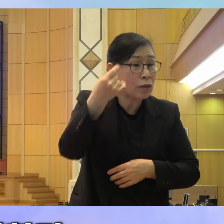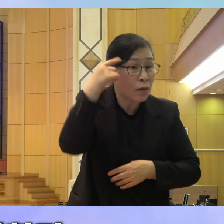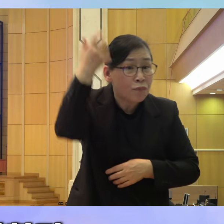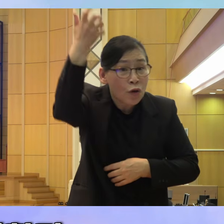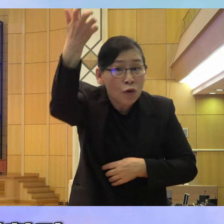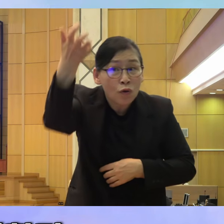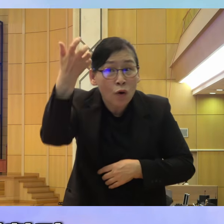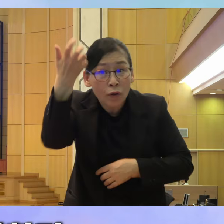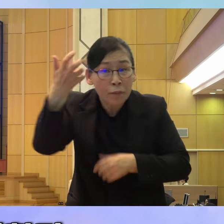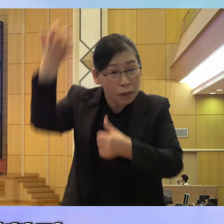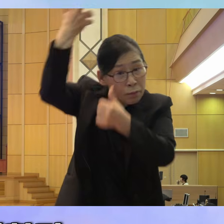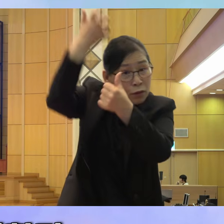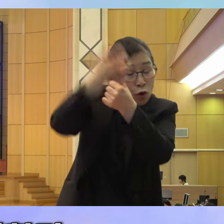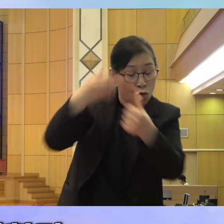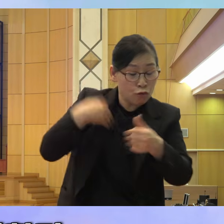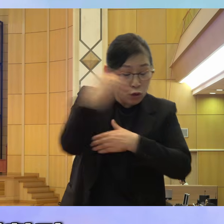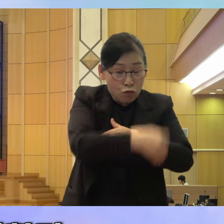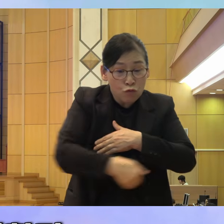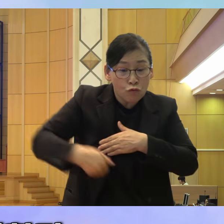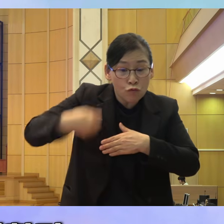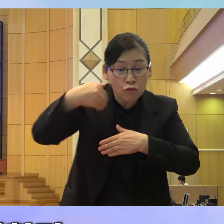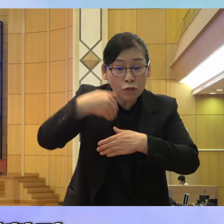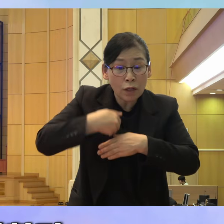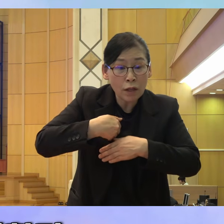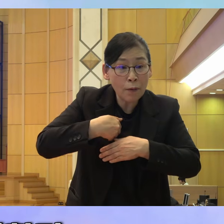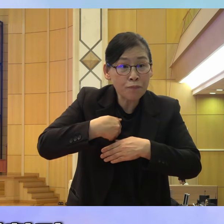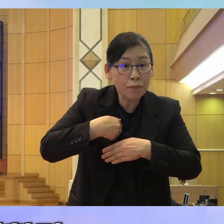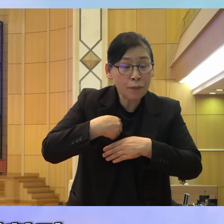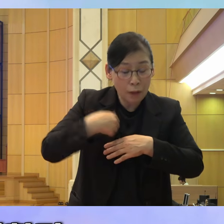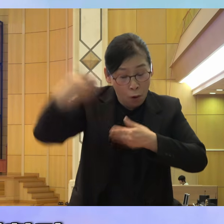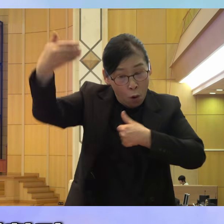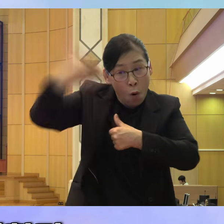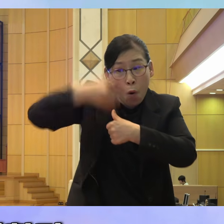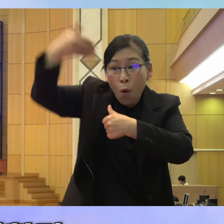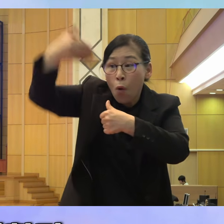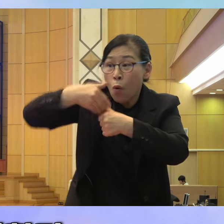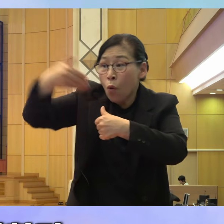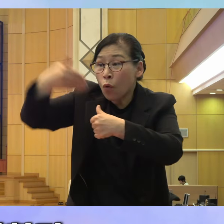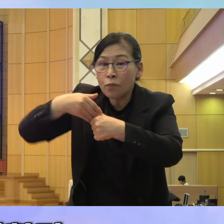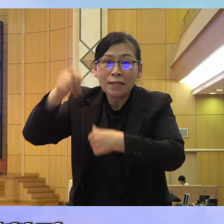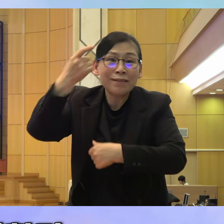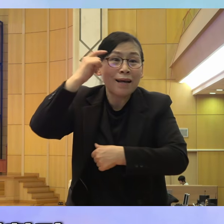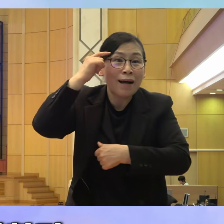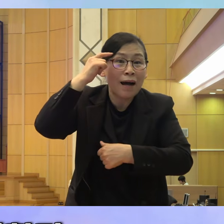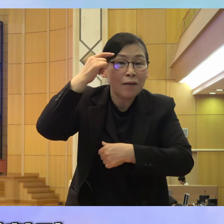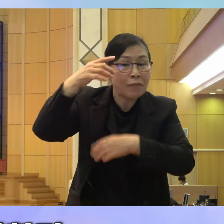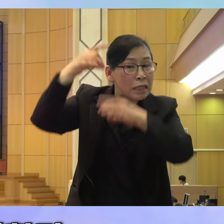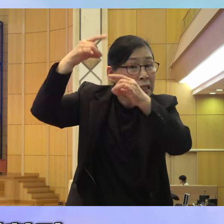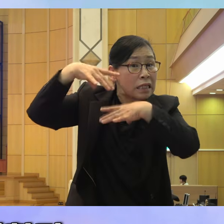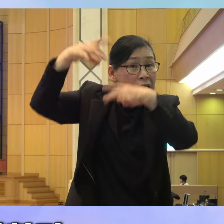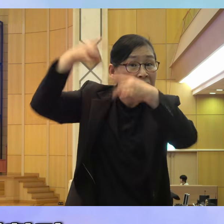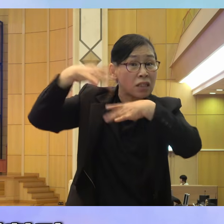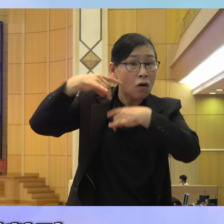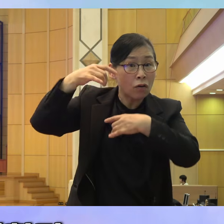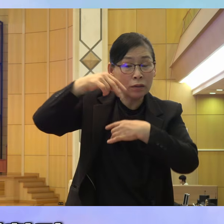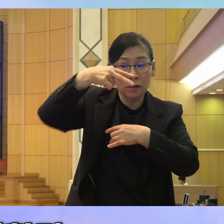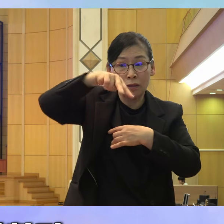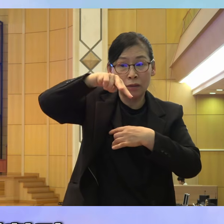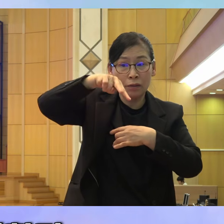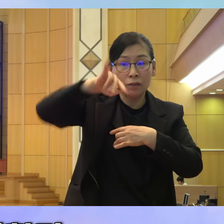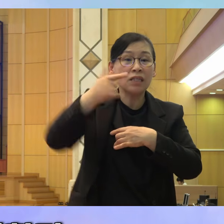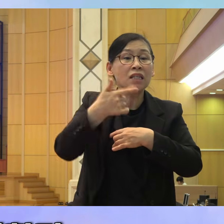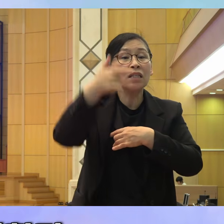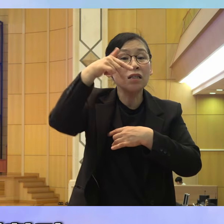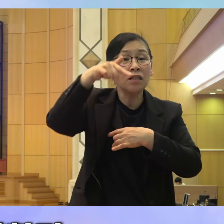뇌로 말미암아 우리 육체에 공급되는 신경이 있는데 마취를